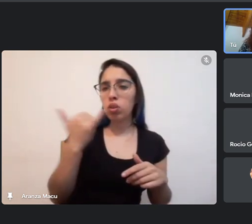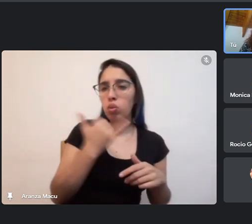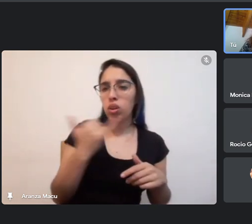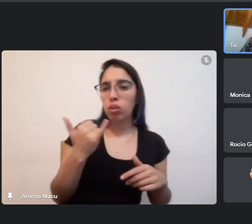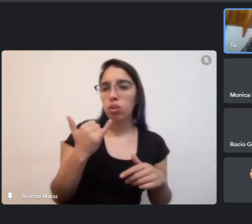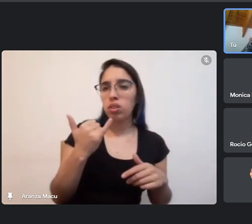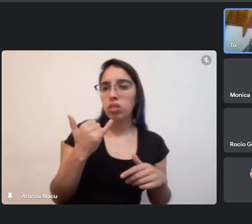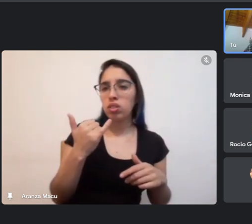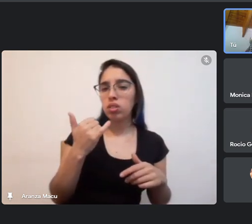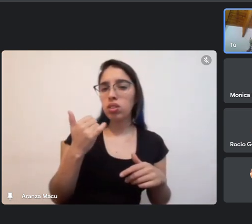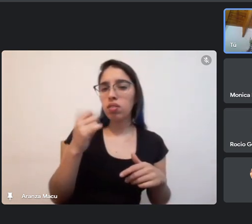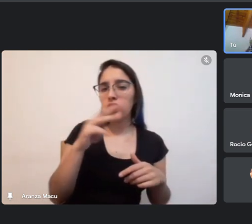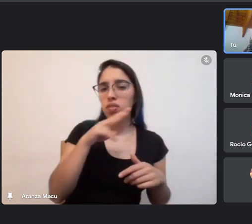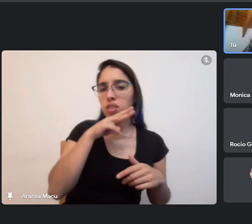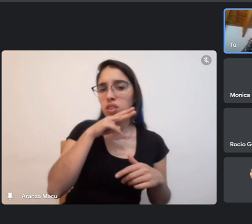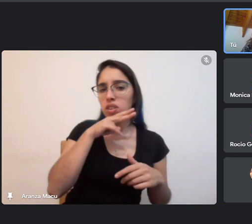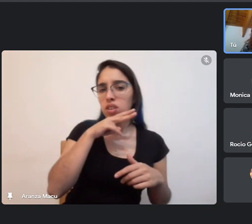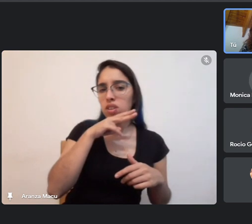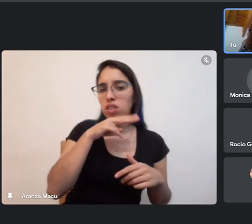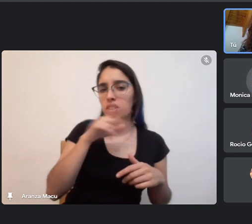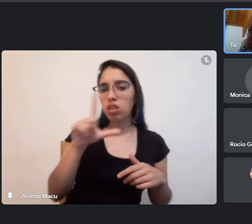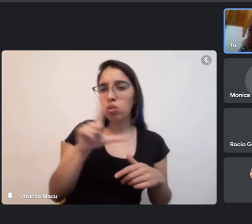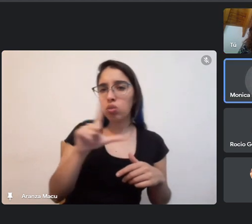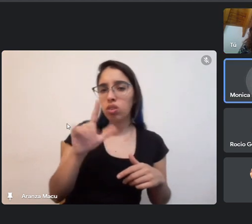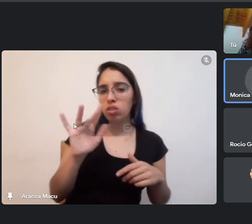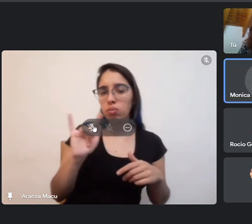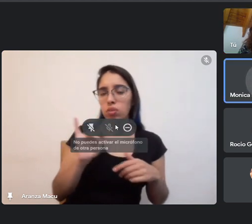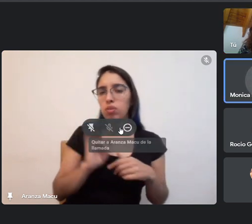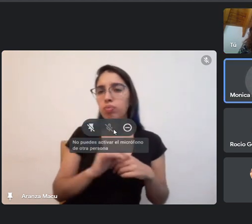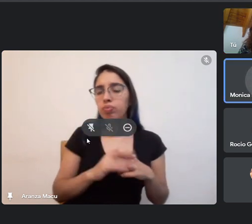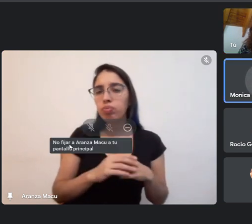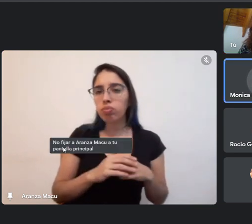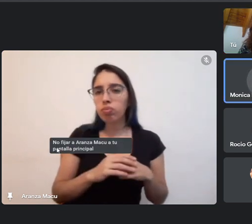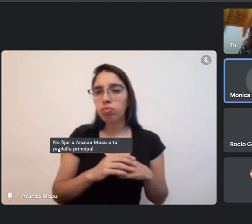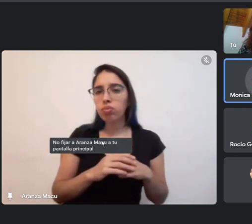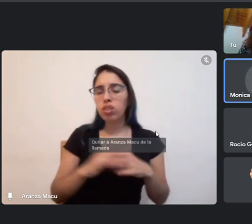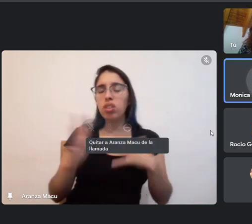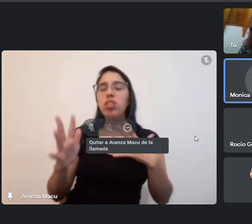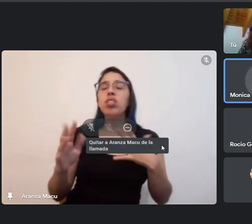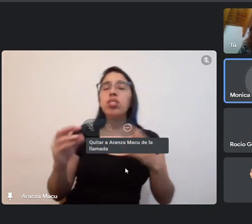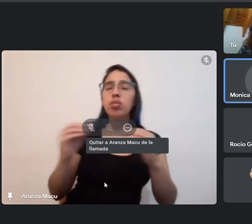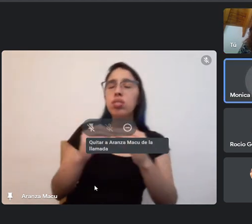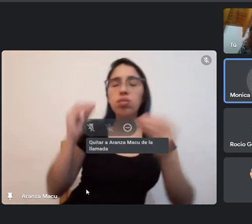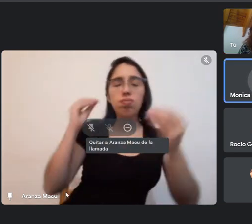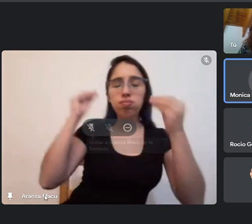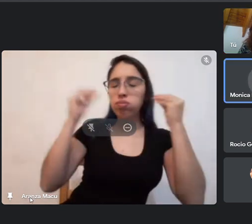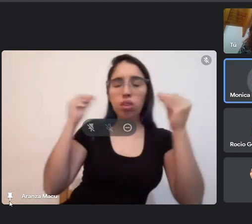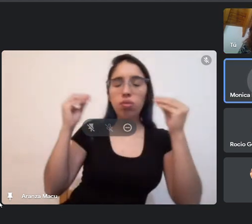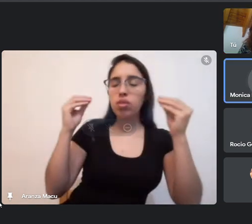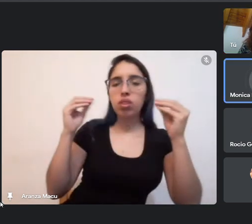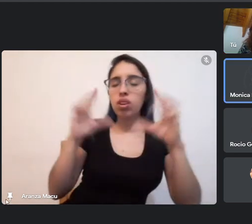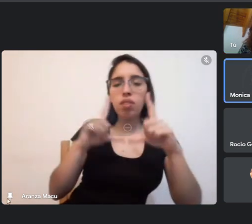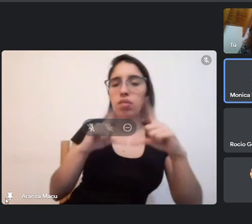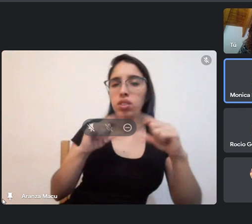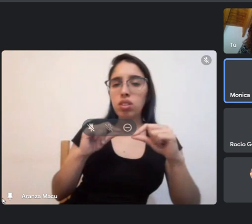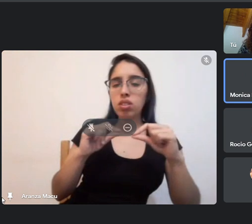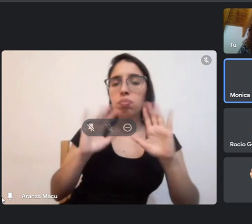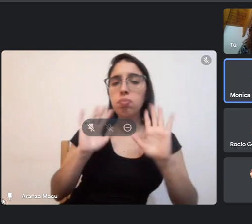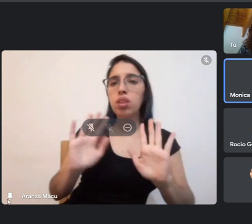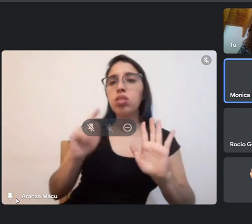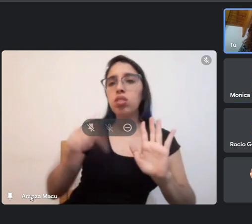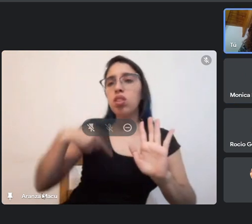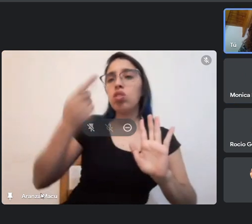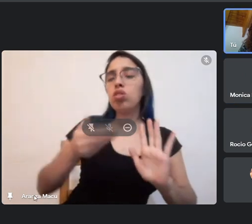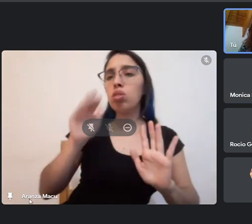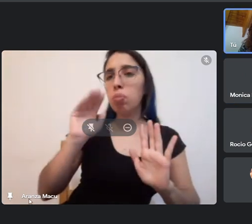son los días que están suspendidos. Claro, yo me confundí con la fecha, por eso. Sí, está bien. Sería martes, el otro martes. Claro, ese